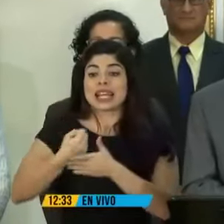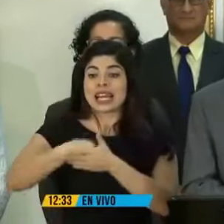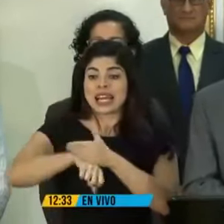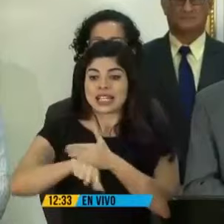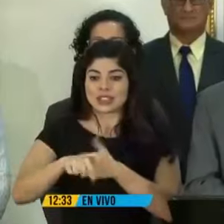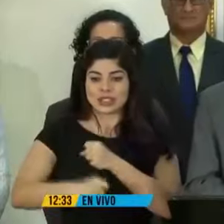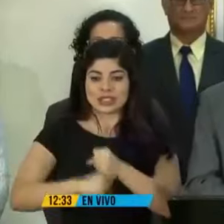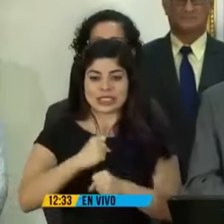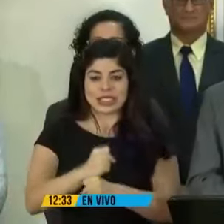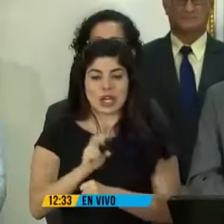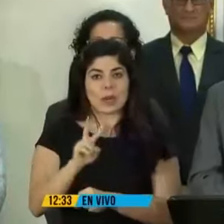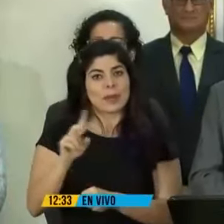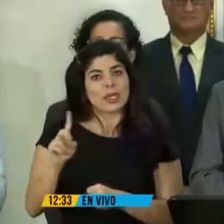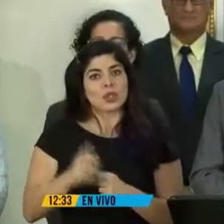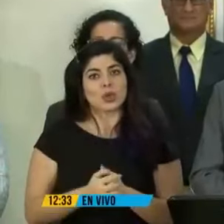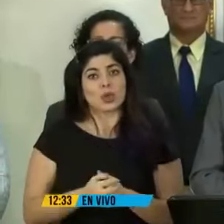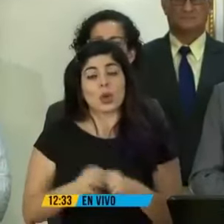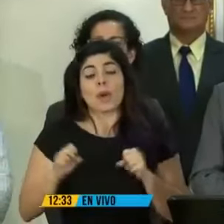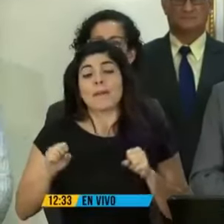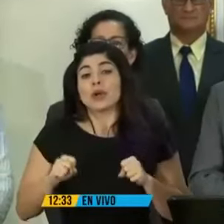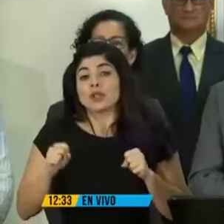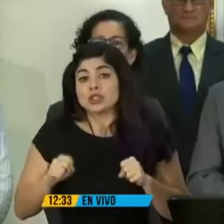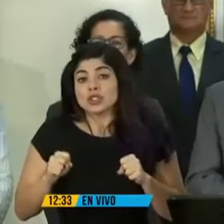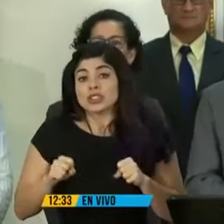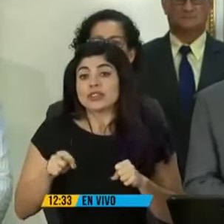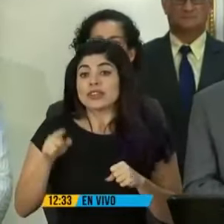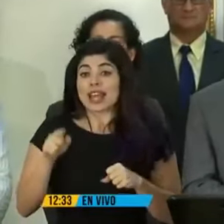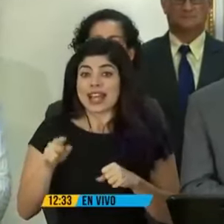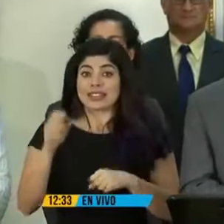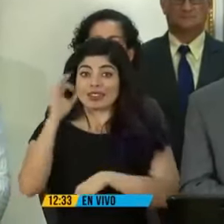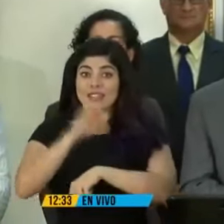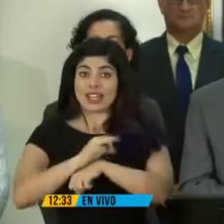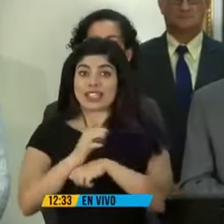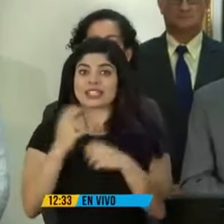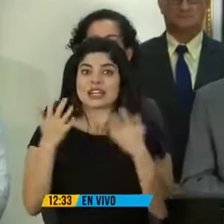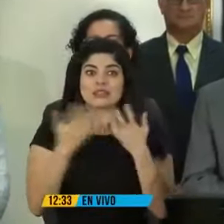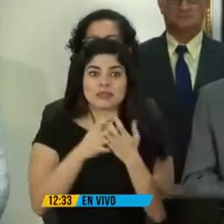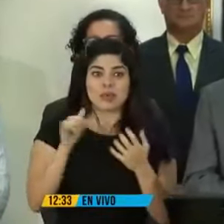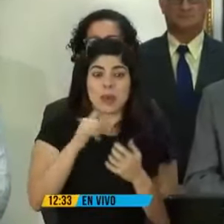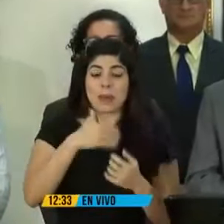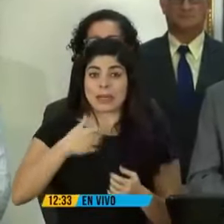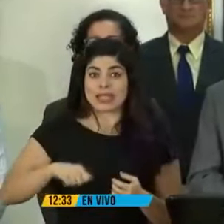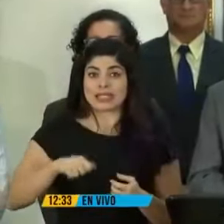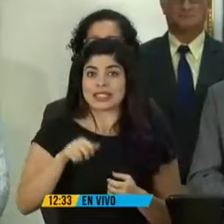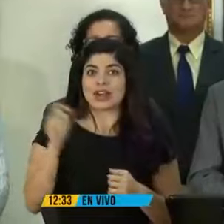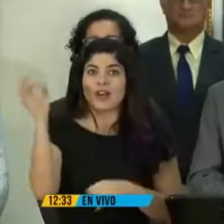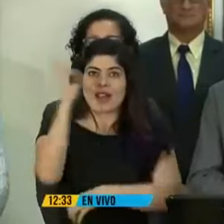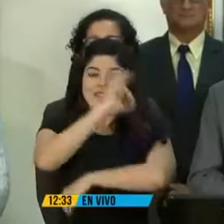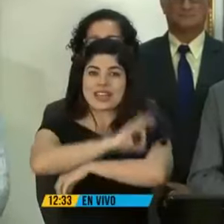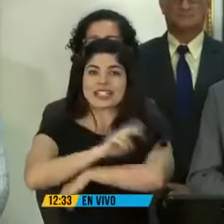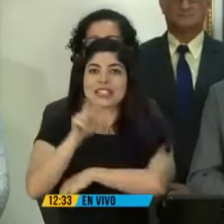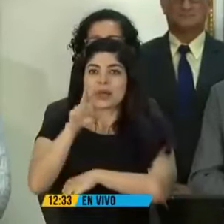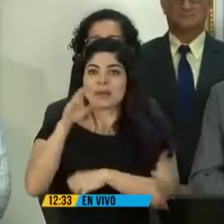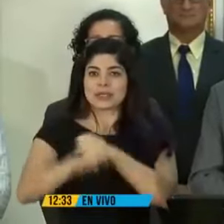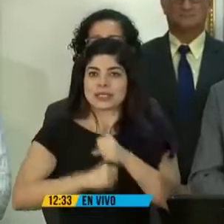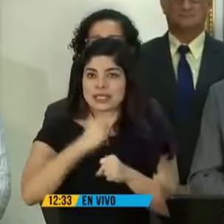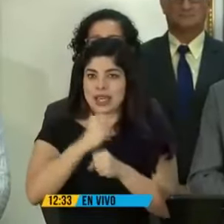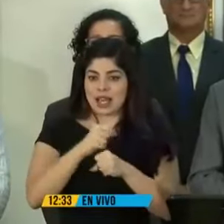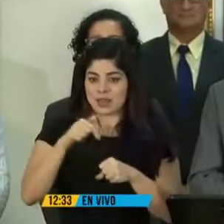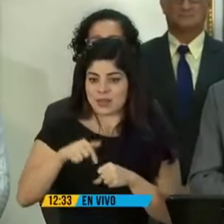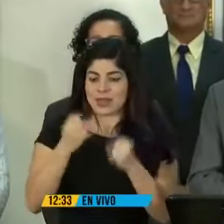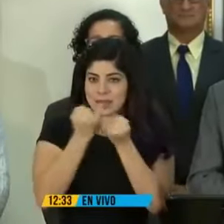siglo XXI y posiblemente coincida, señor presidente, con la celebración del bicentenario de